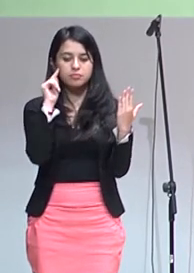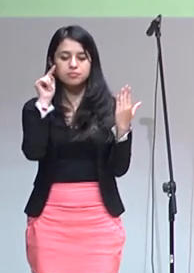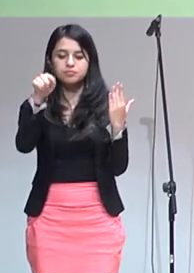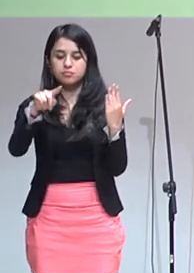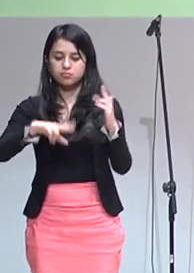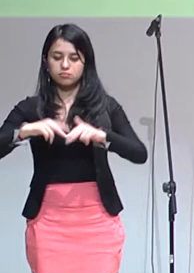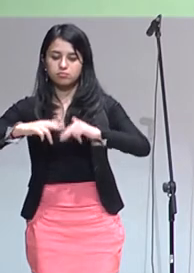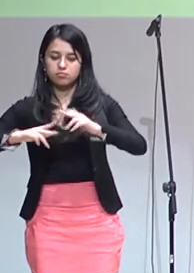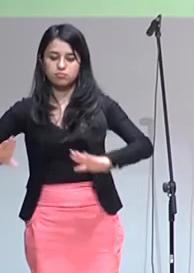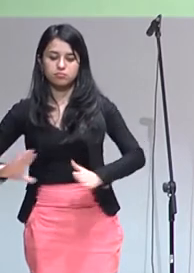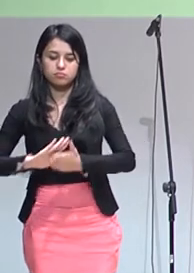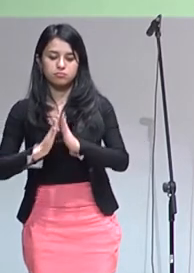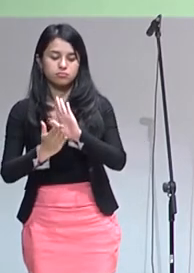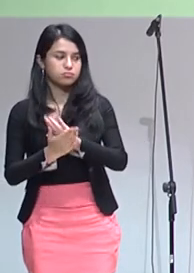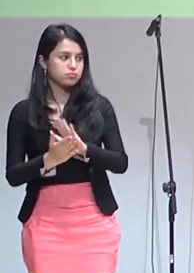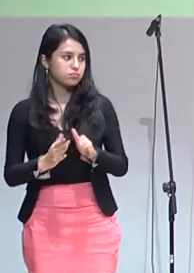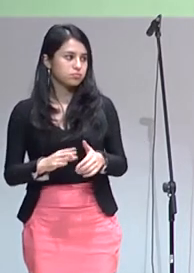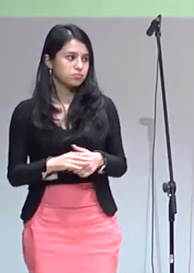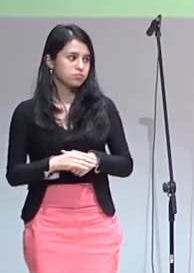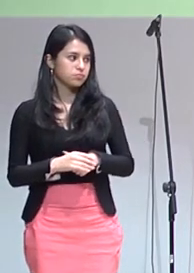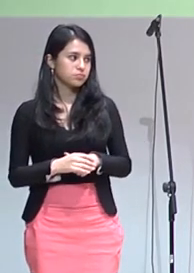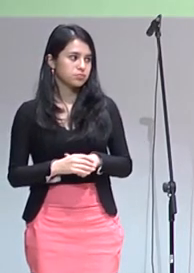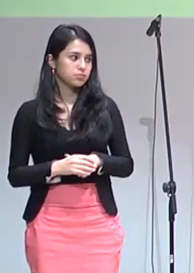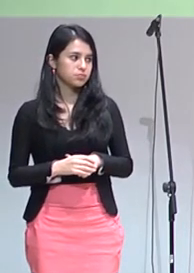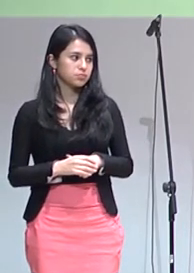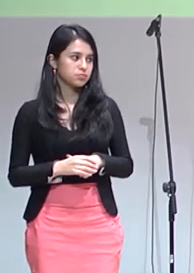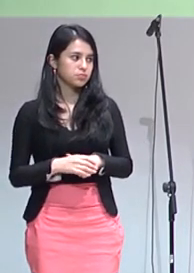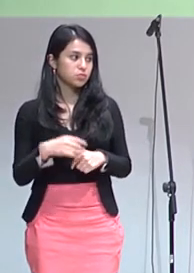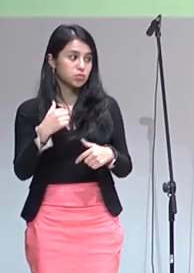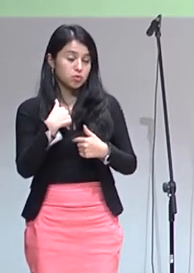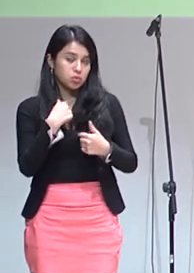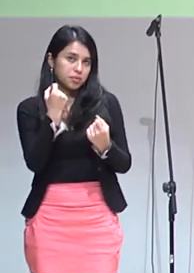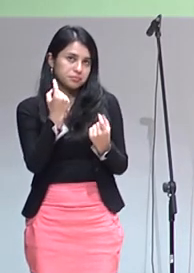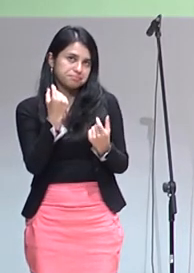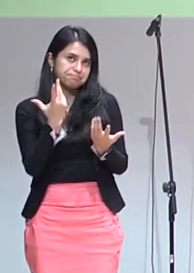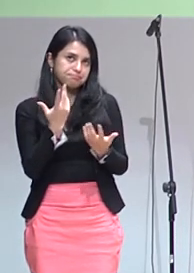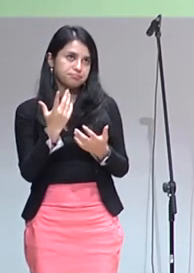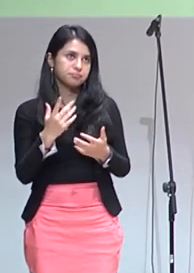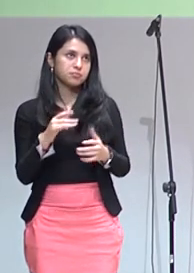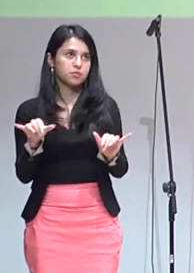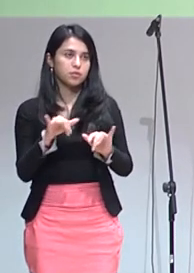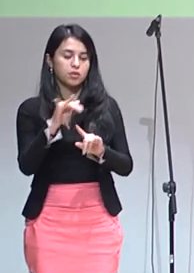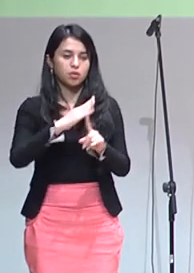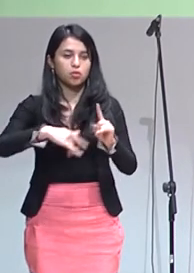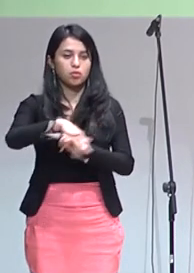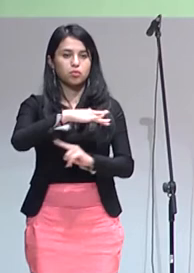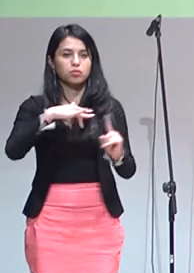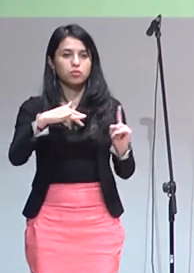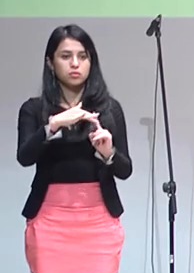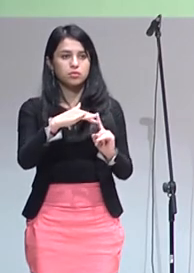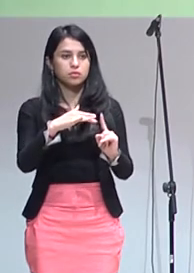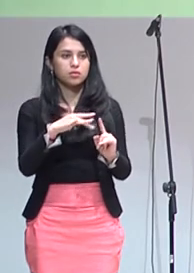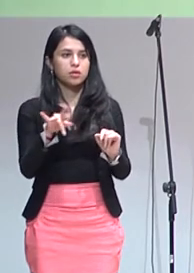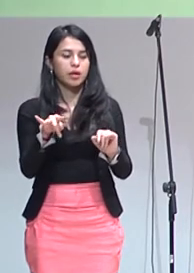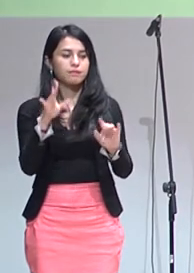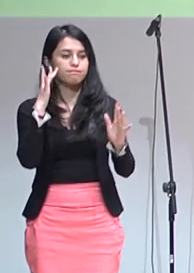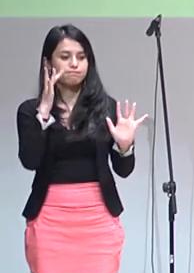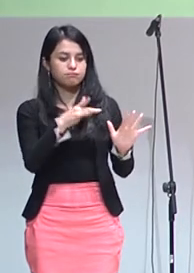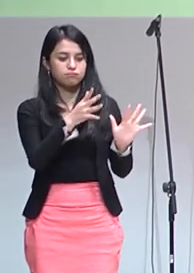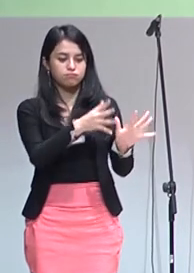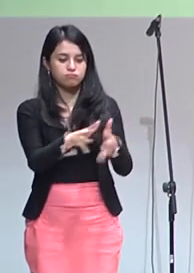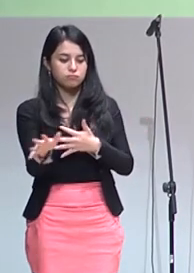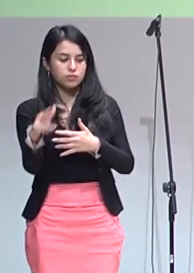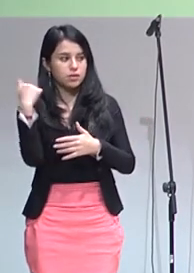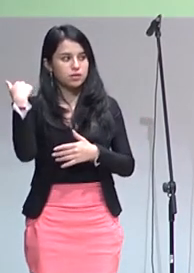narrar la paz? Yo entiendo esa pregunta en el contexto de enseñar